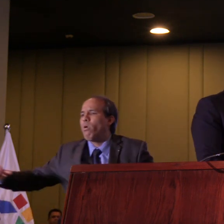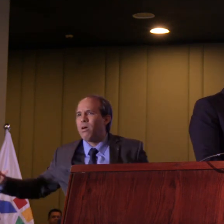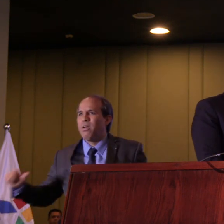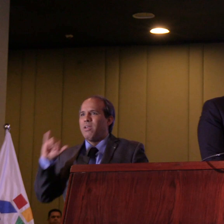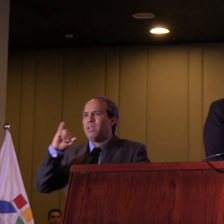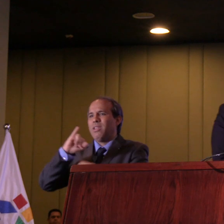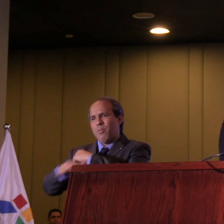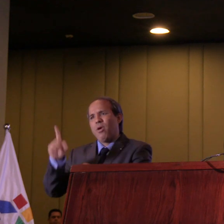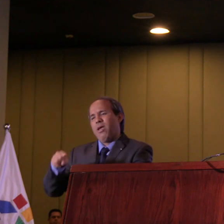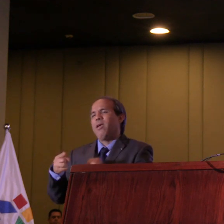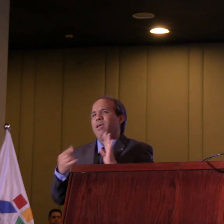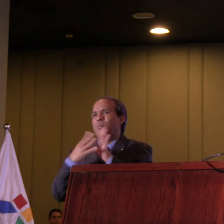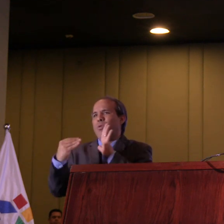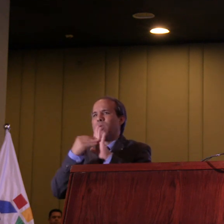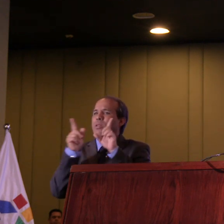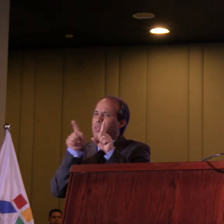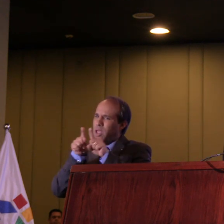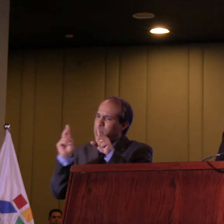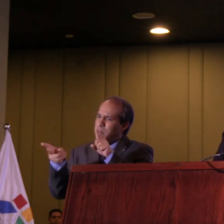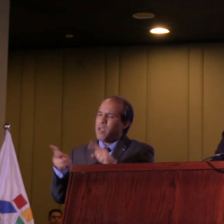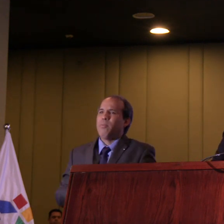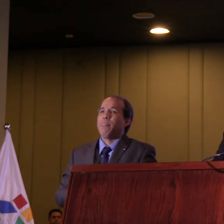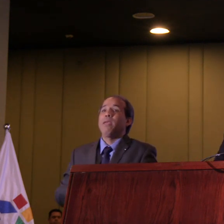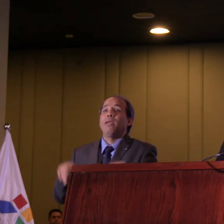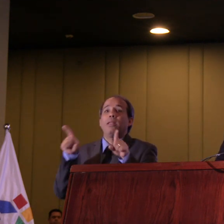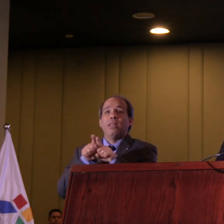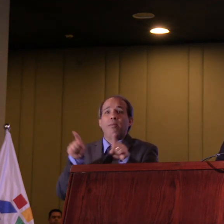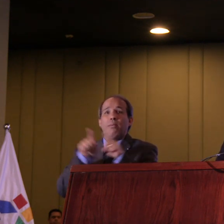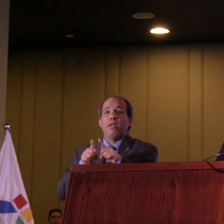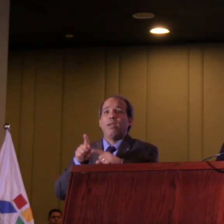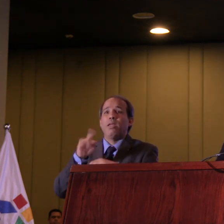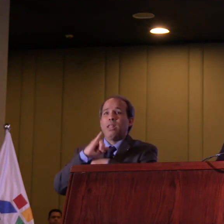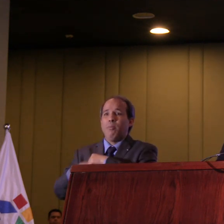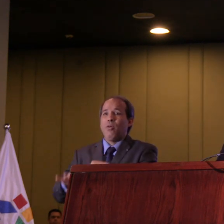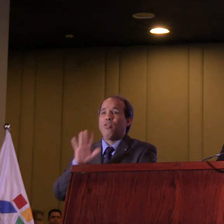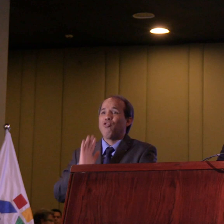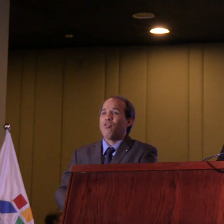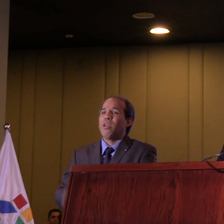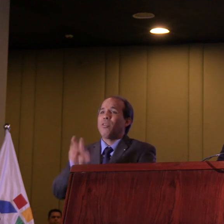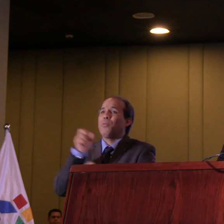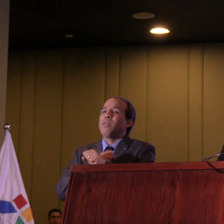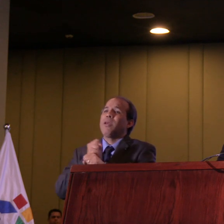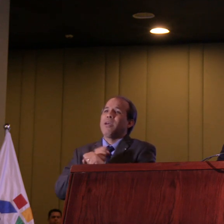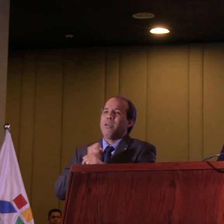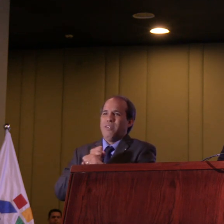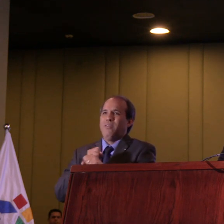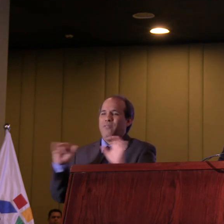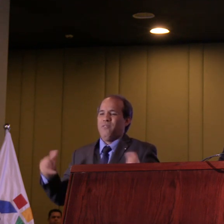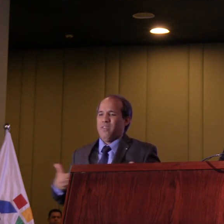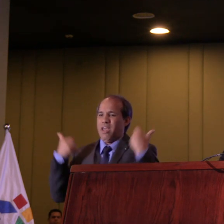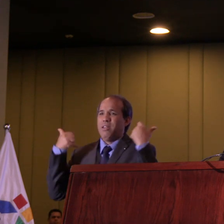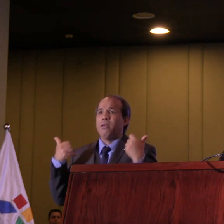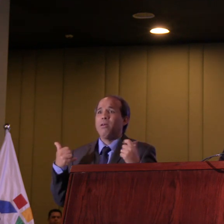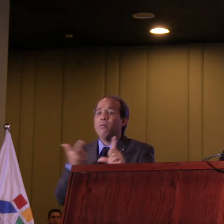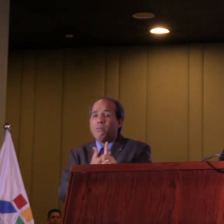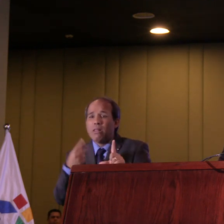exemplo nessa área também. Itaipu também chegará ao seu jubileu de ouro com plena saúde financeira, como bem apontou o